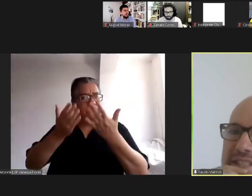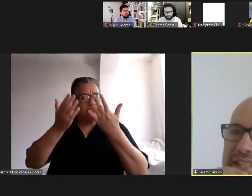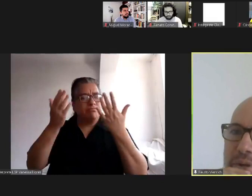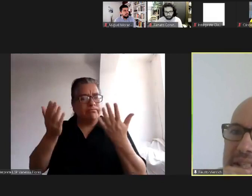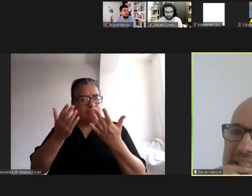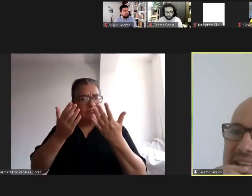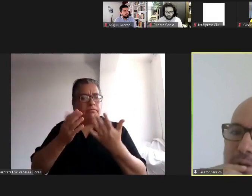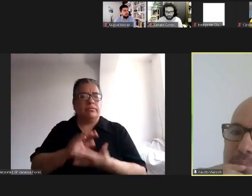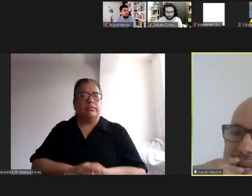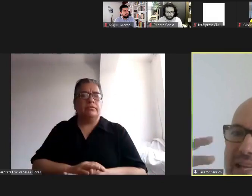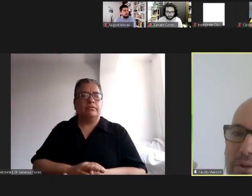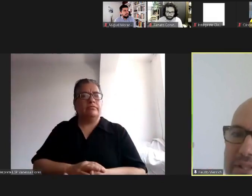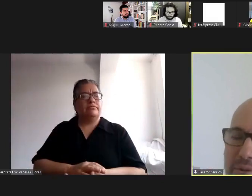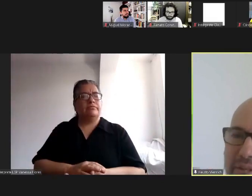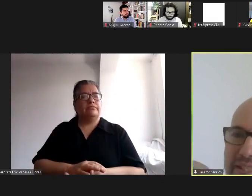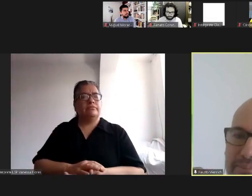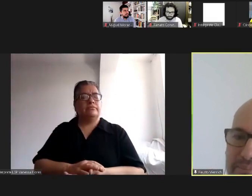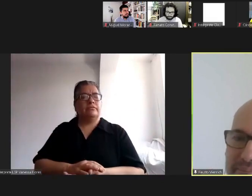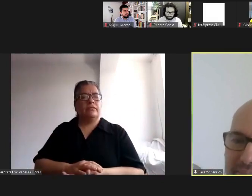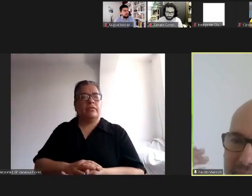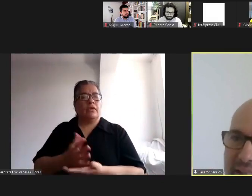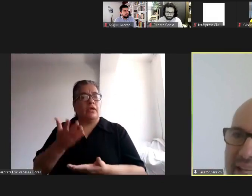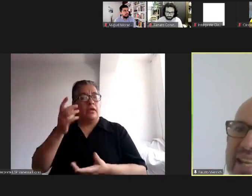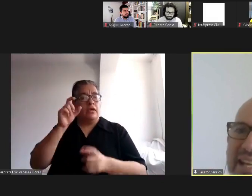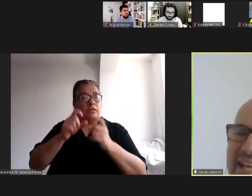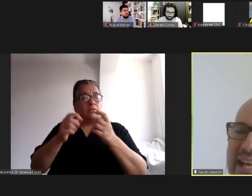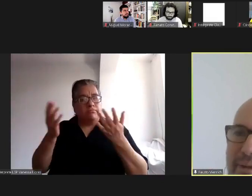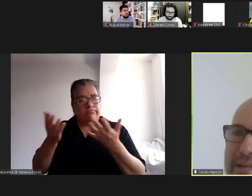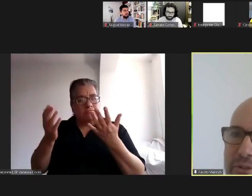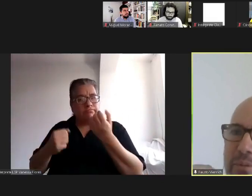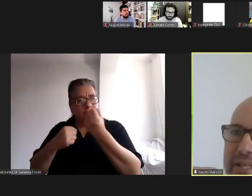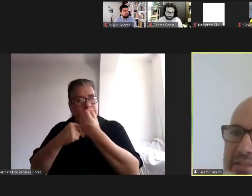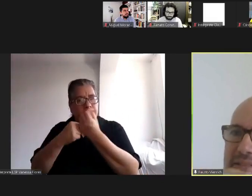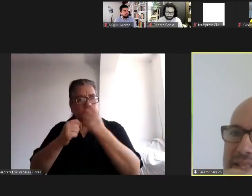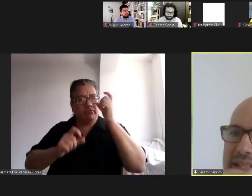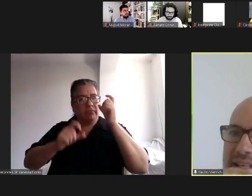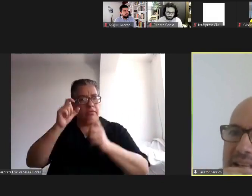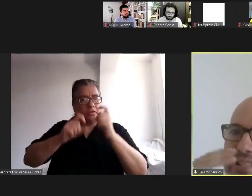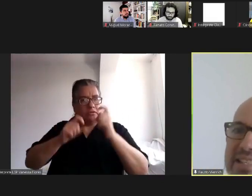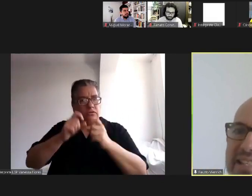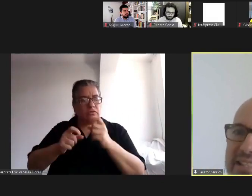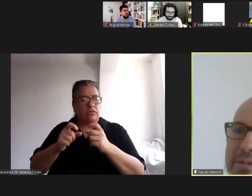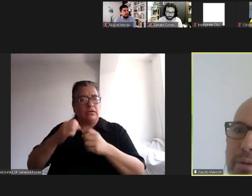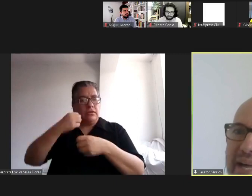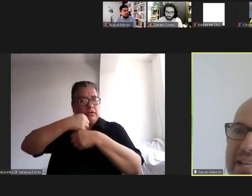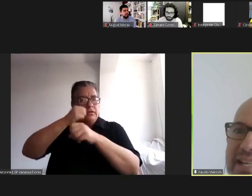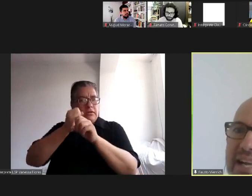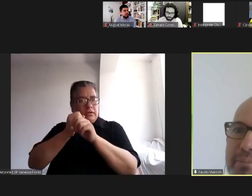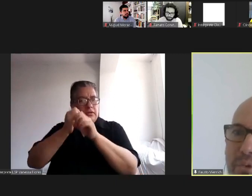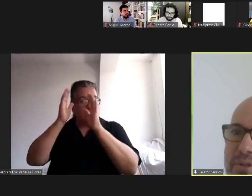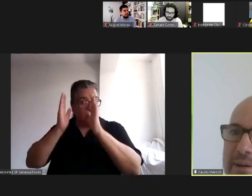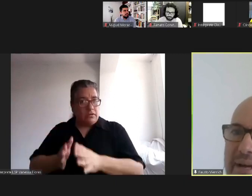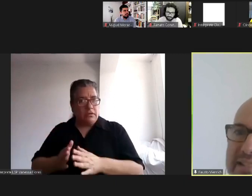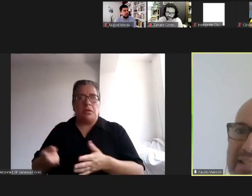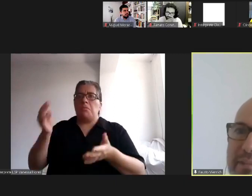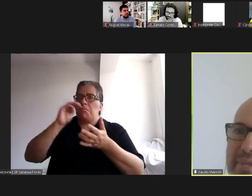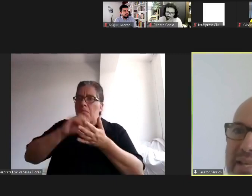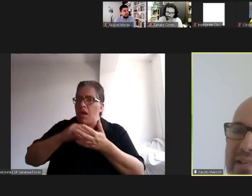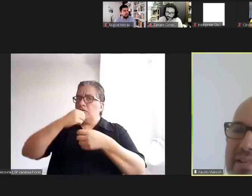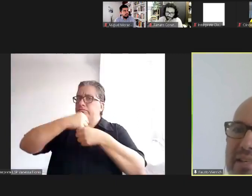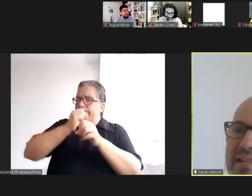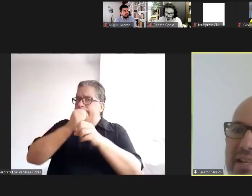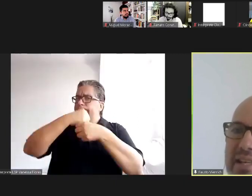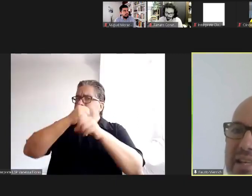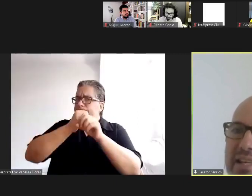los incentivos necesarios para que los autores creen cada vez más obras. Este incentivo va a generar, por otra parte,